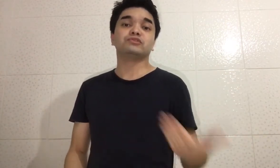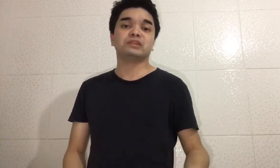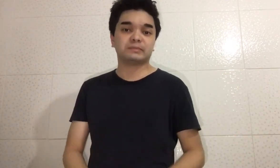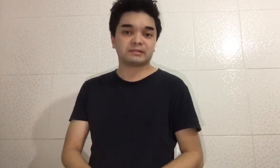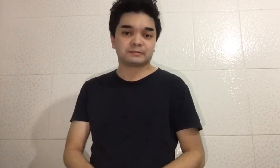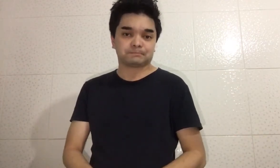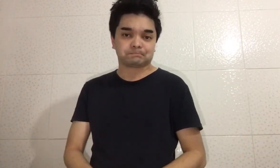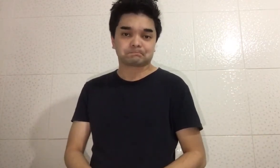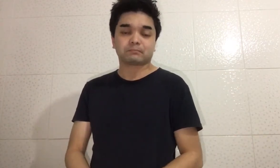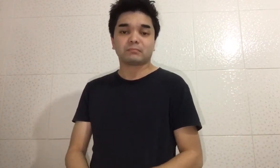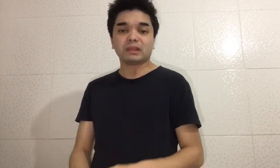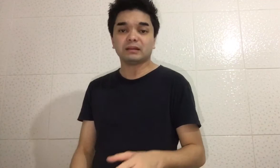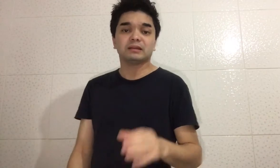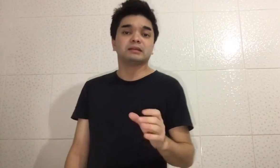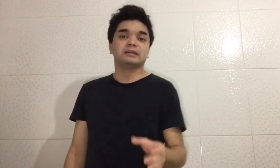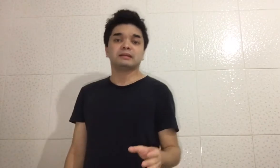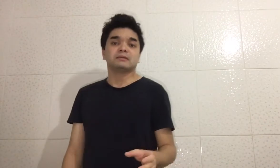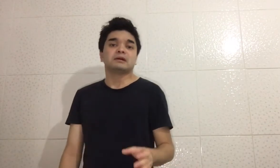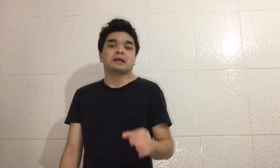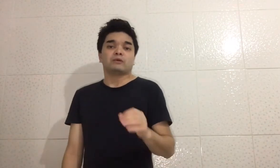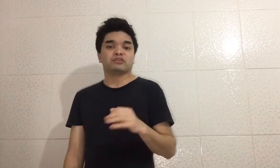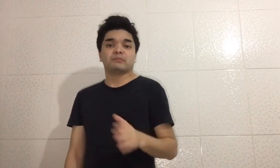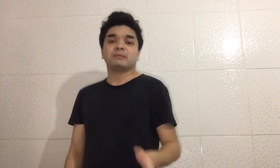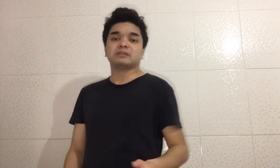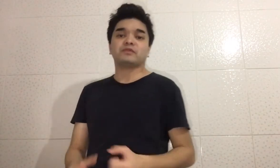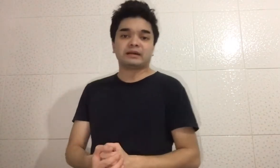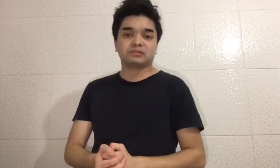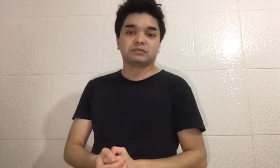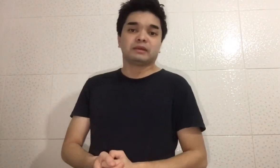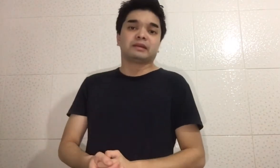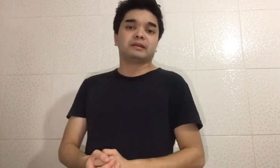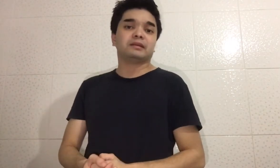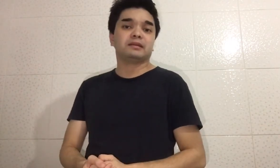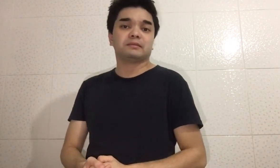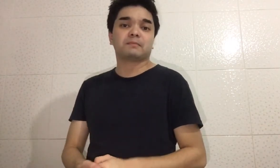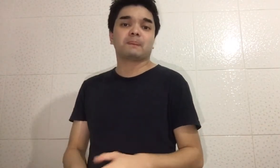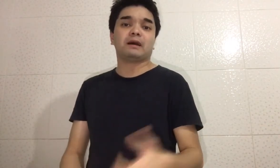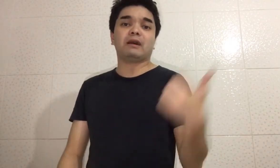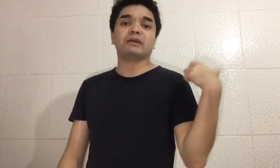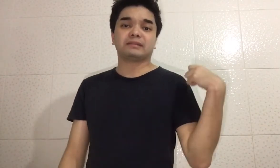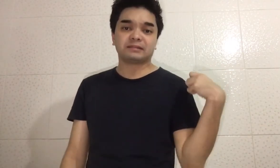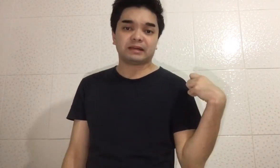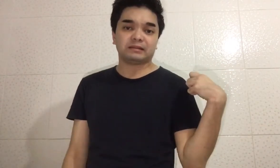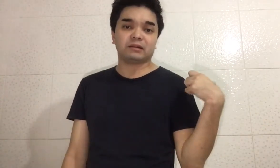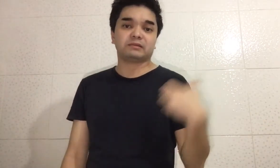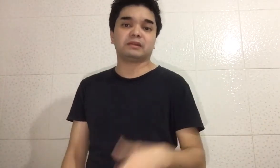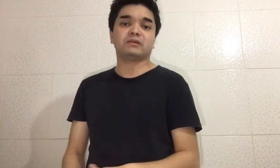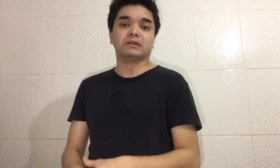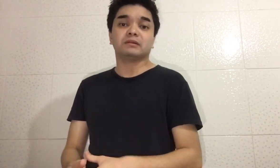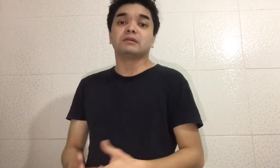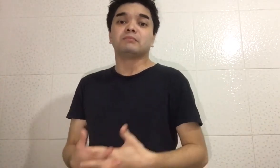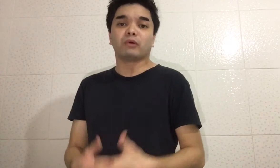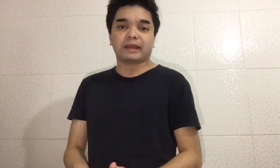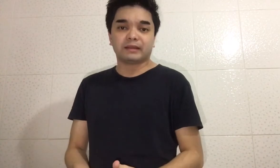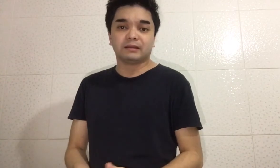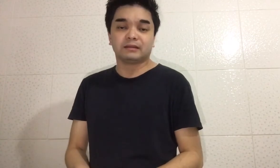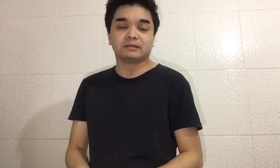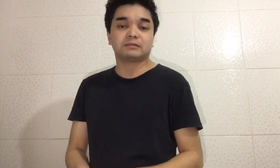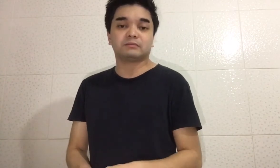de Libras. E hoje é bem mais fácil que a aula retrasada, a aula anterior. Porém, bom,